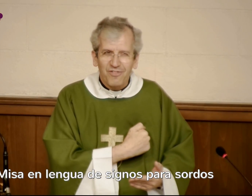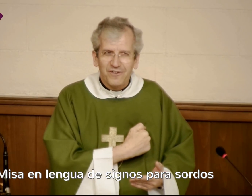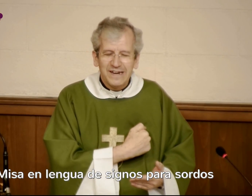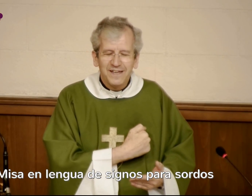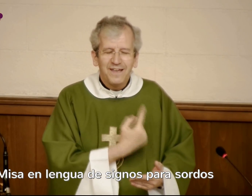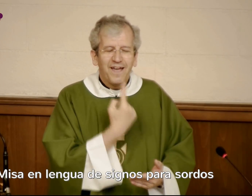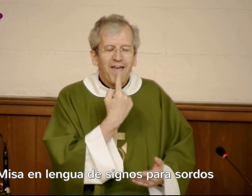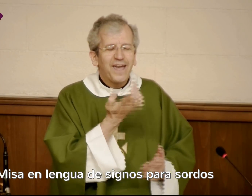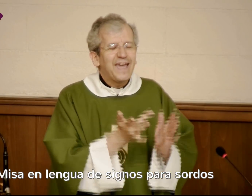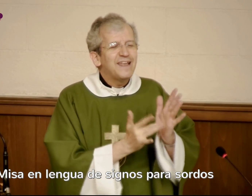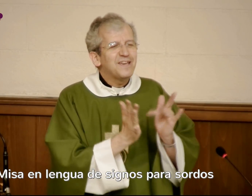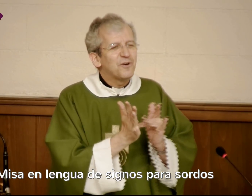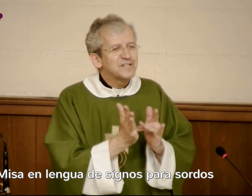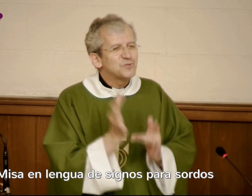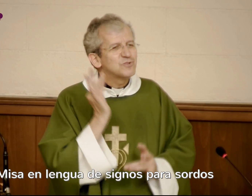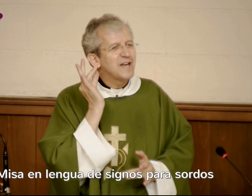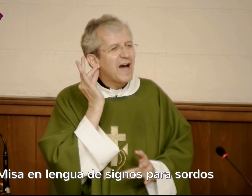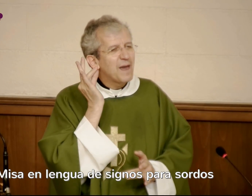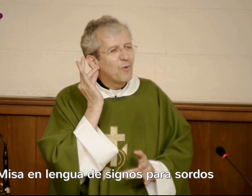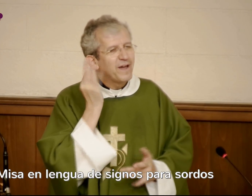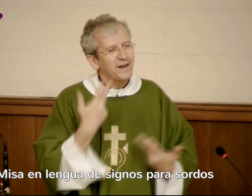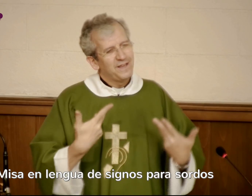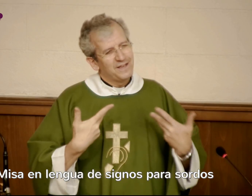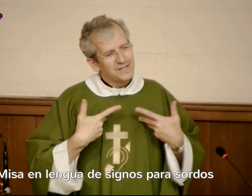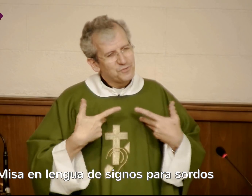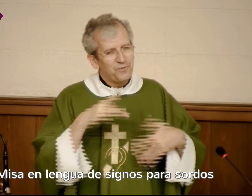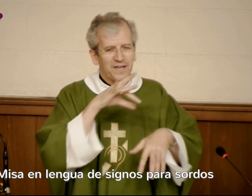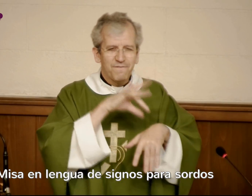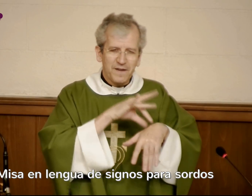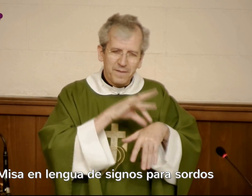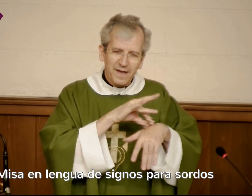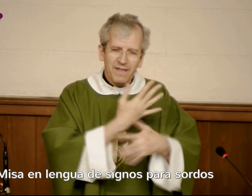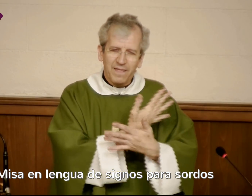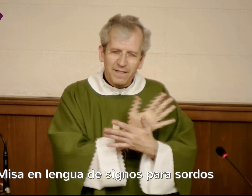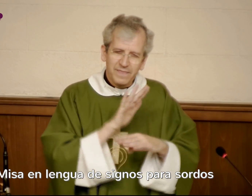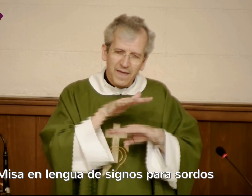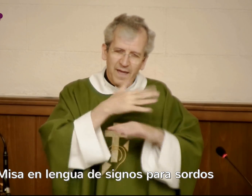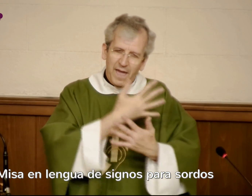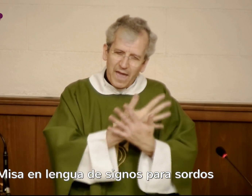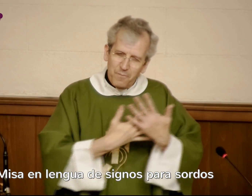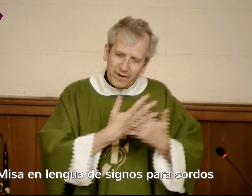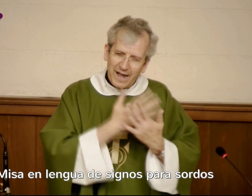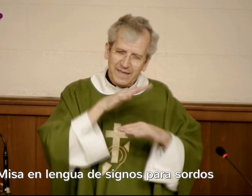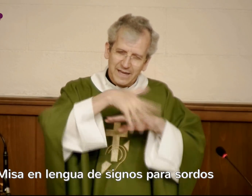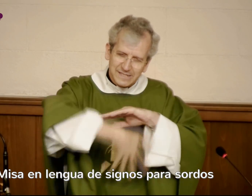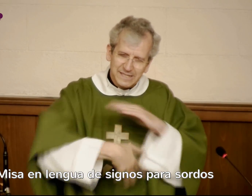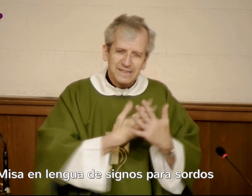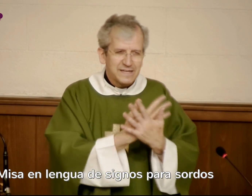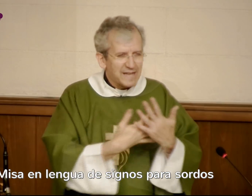corazón. ¿Qué le dijo Jesús a la mujer que sufría enfermedad de hemorragias de